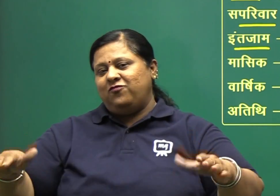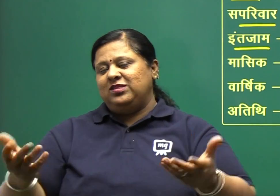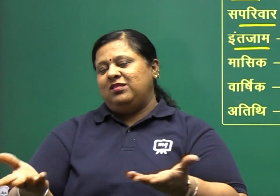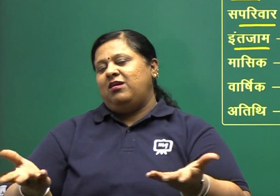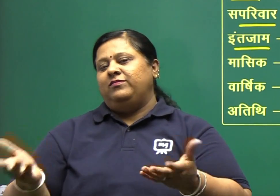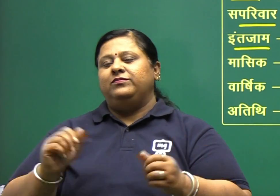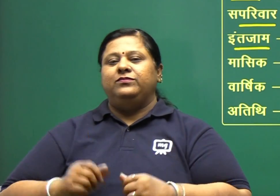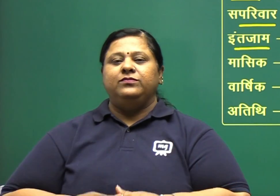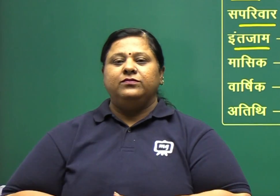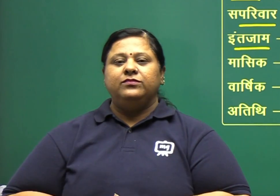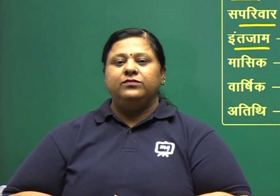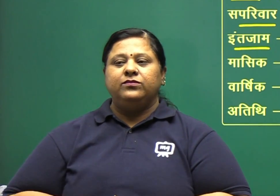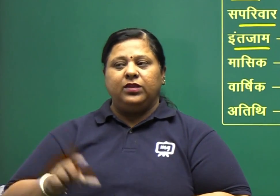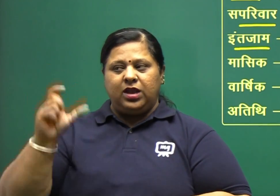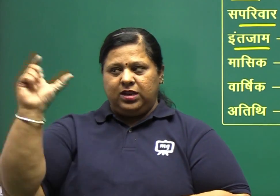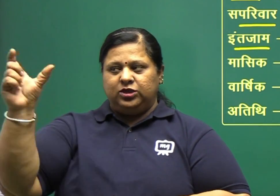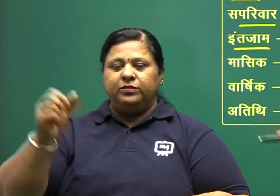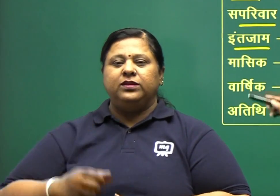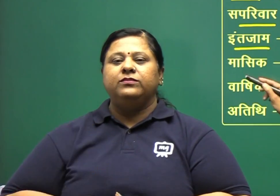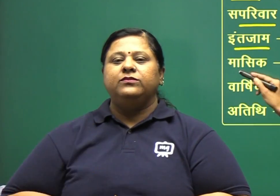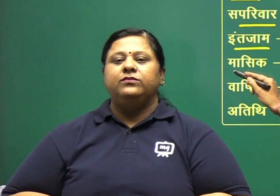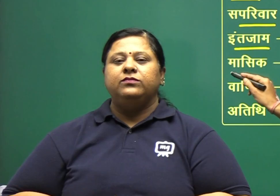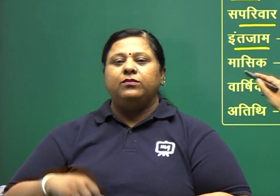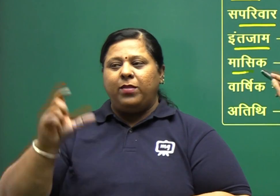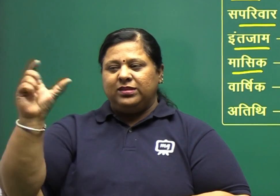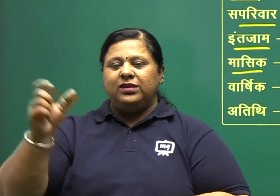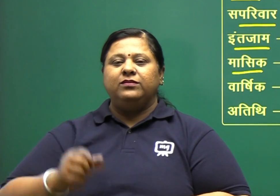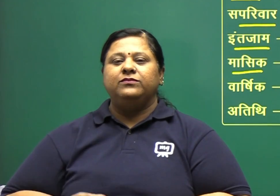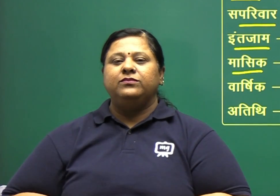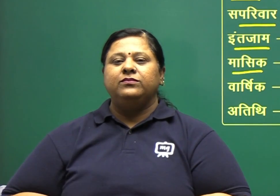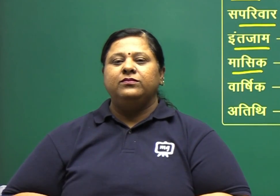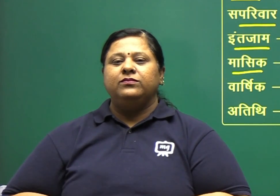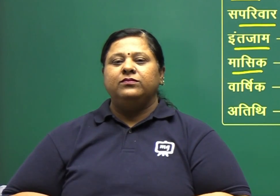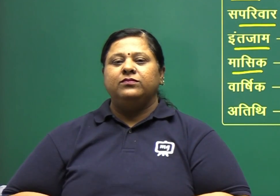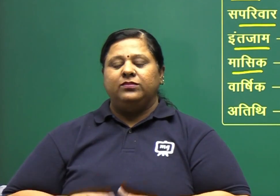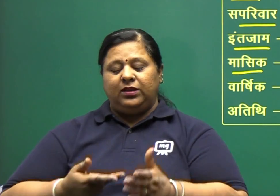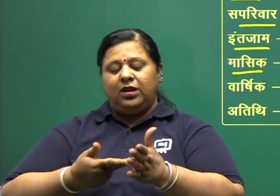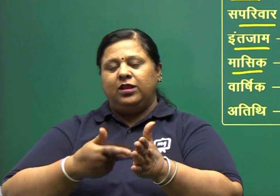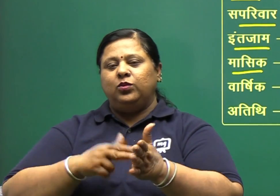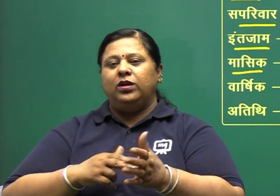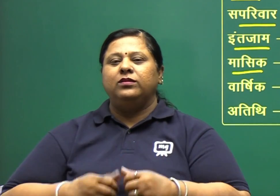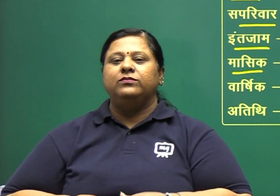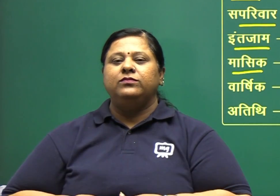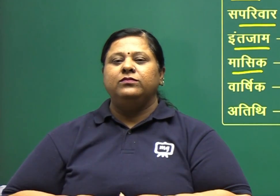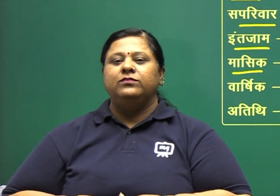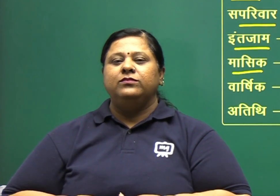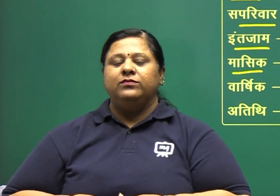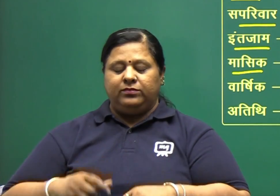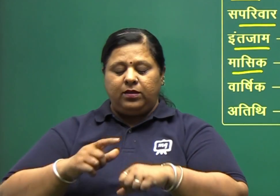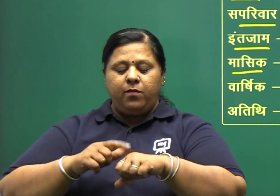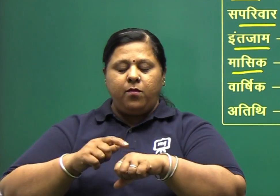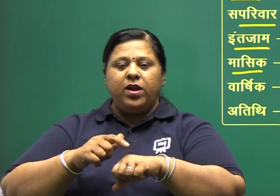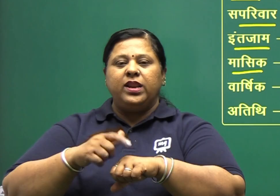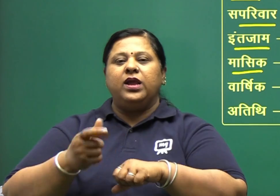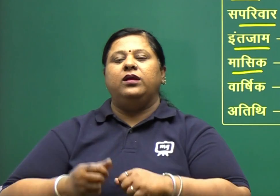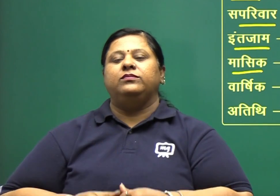व्यवस्था। अगला शब्द है मासिक, अर्थ होगा महीने